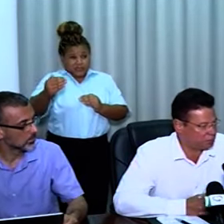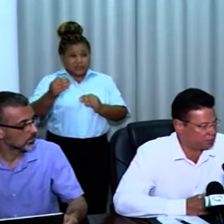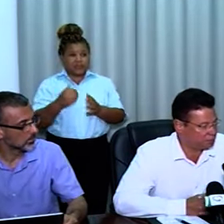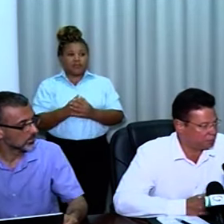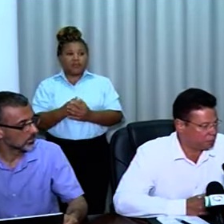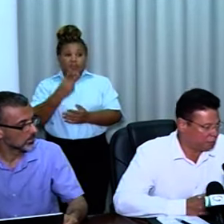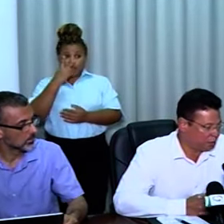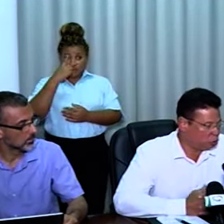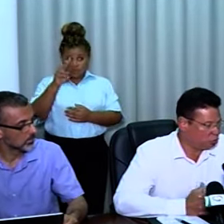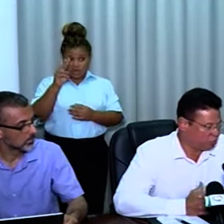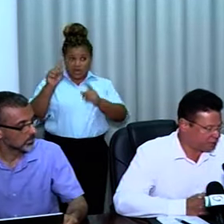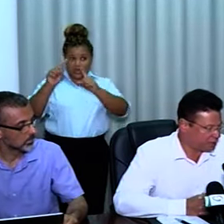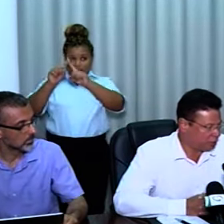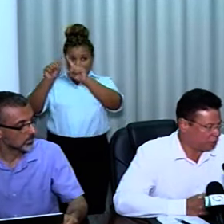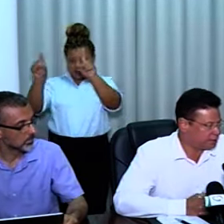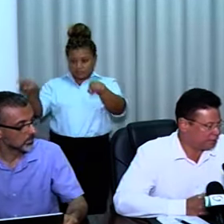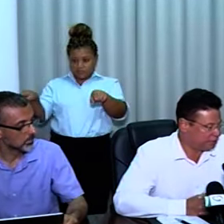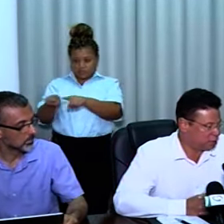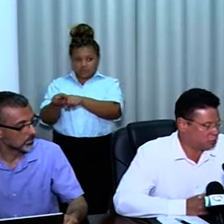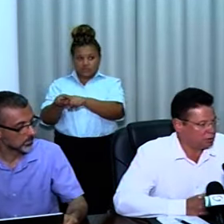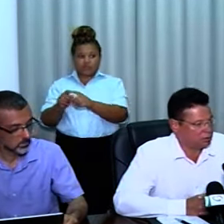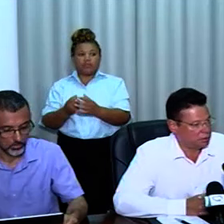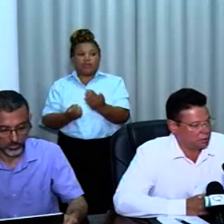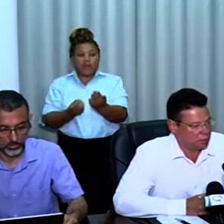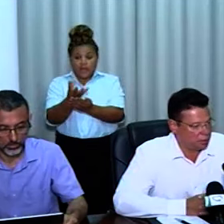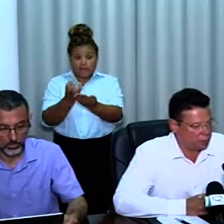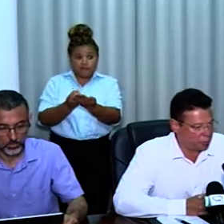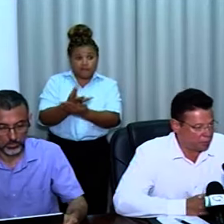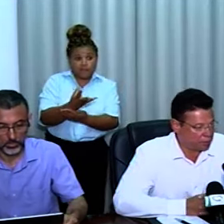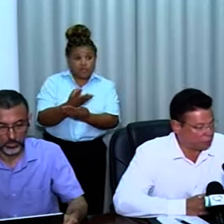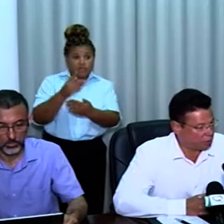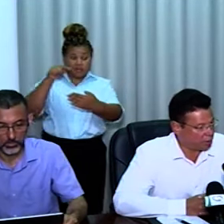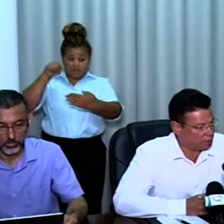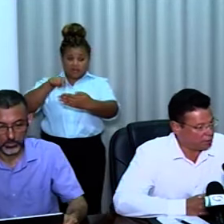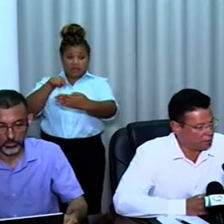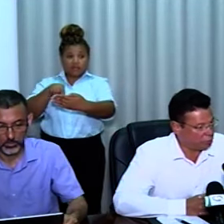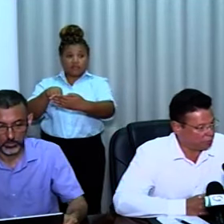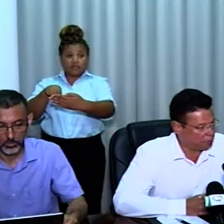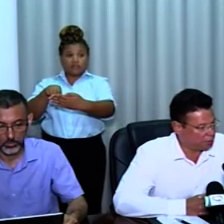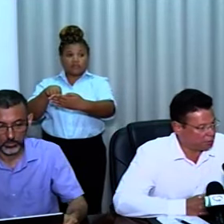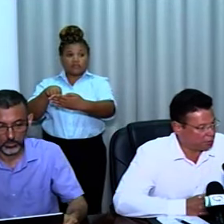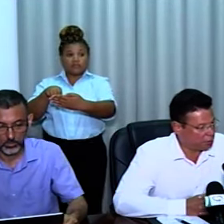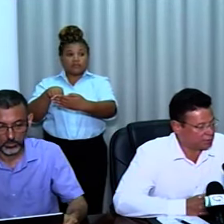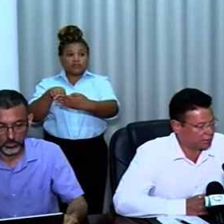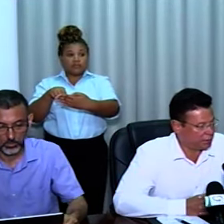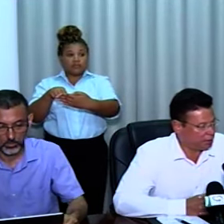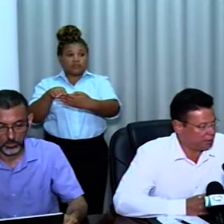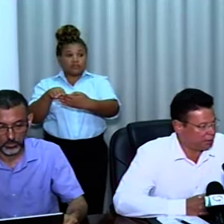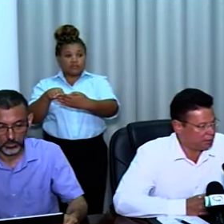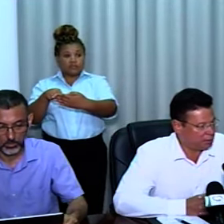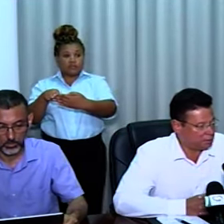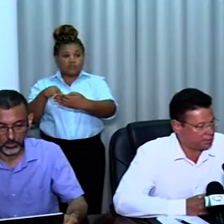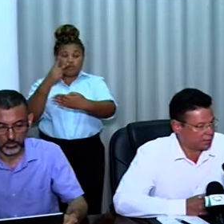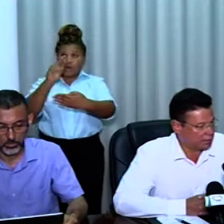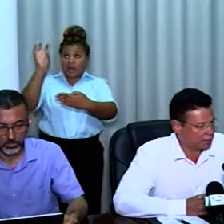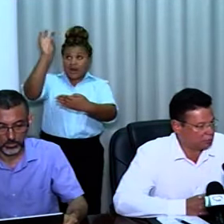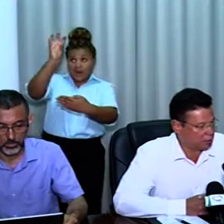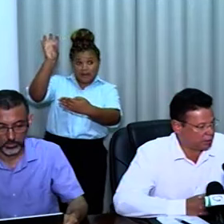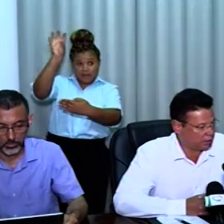advisory. Nous prenons plus de détails sur cet advisory. Et nous, par exemple, voir l'Europe, il y a un pays qui